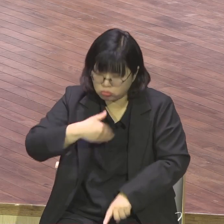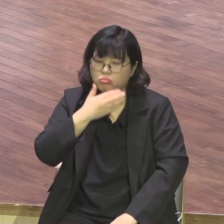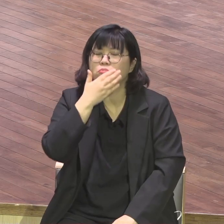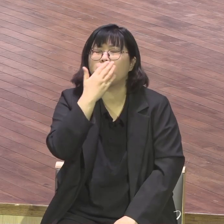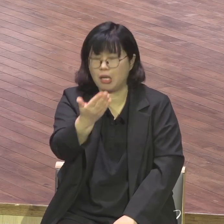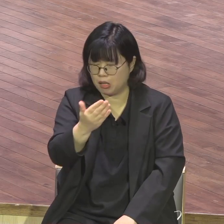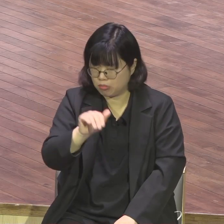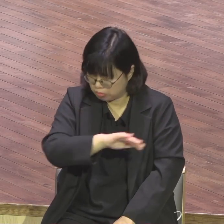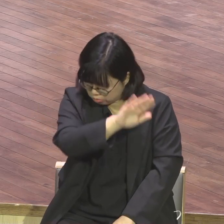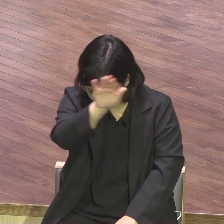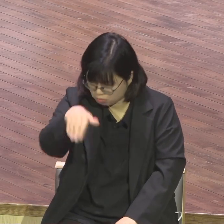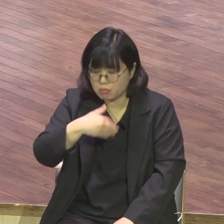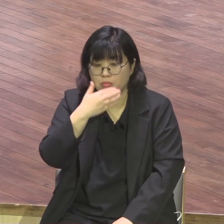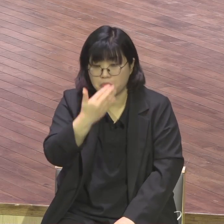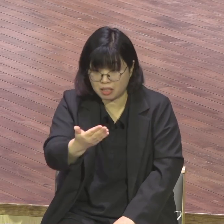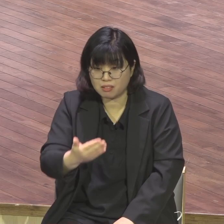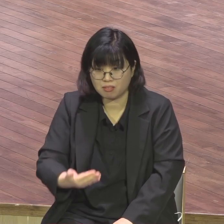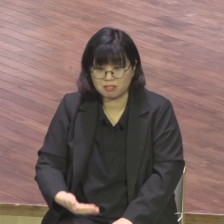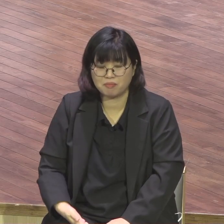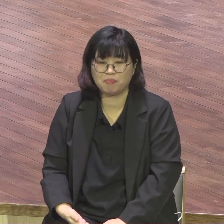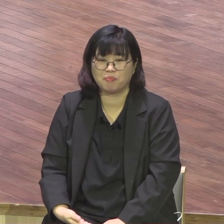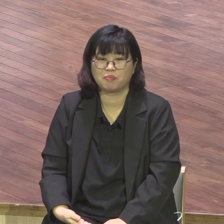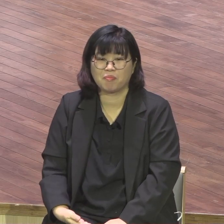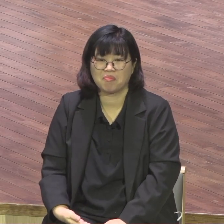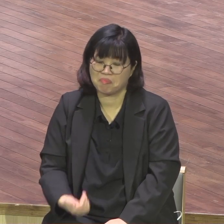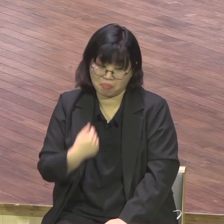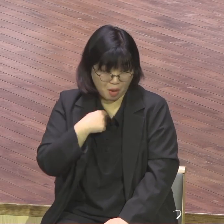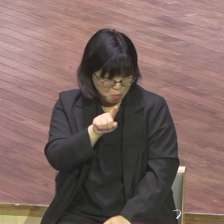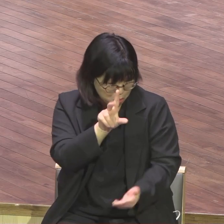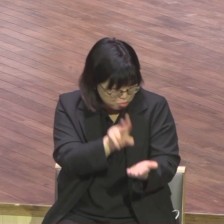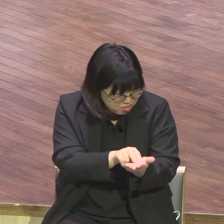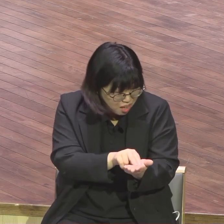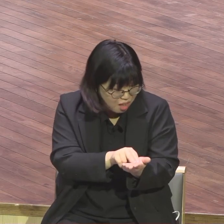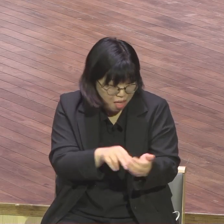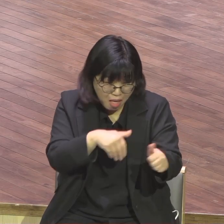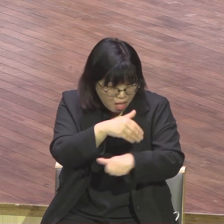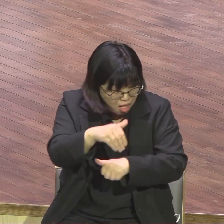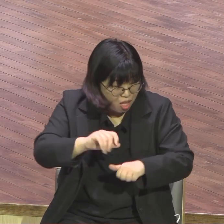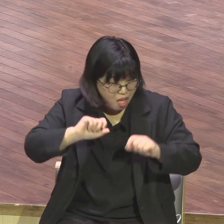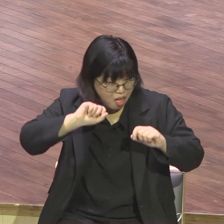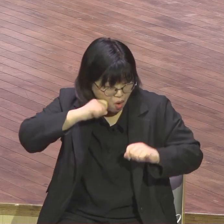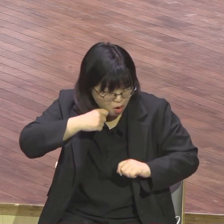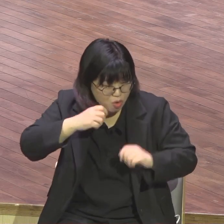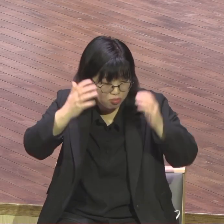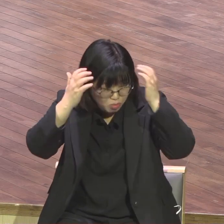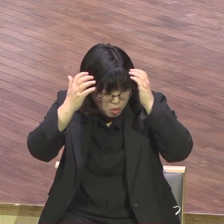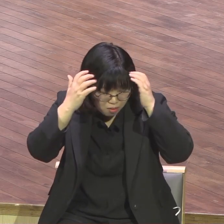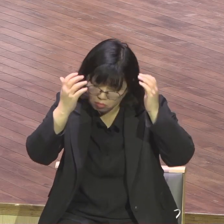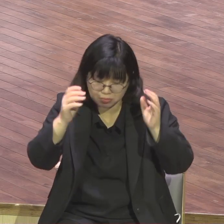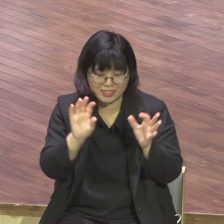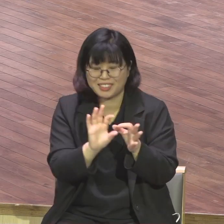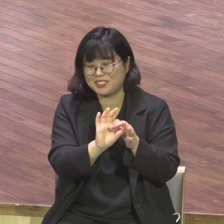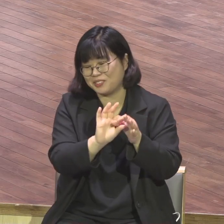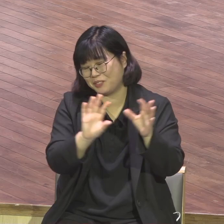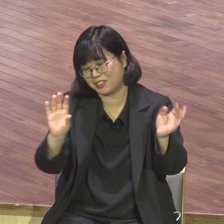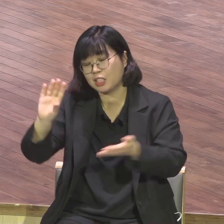그리스도. 그래서 그 어떤 것도 나와 상관없다. 이게 바로 25시예요. 25시.